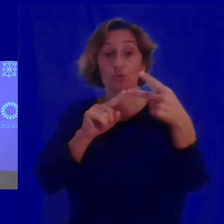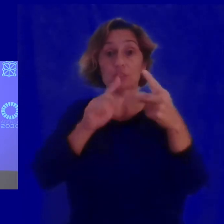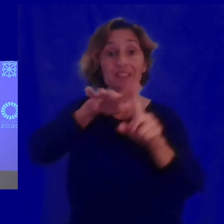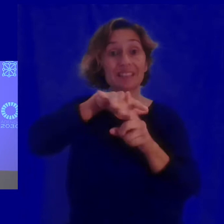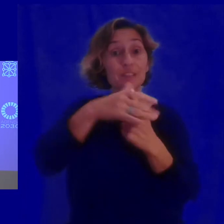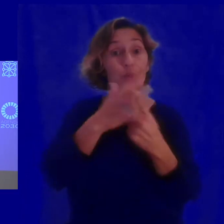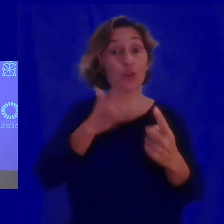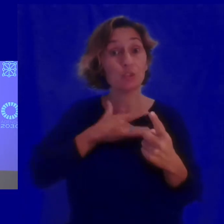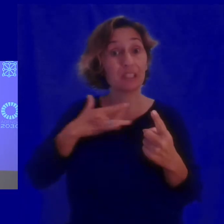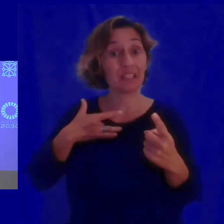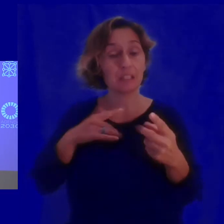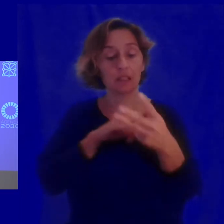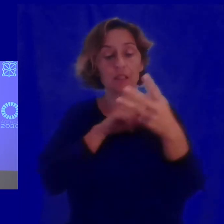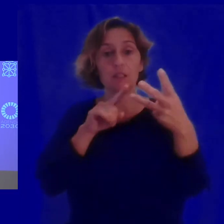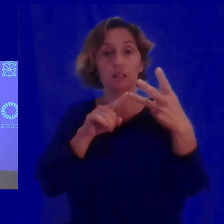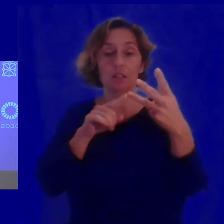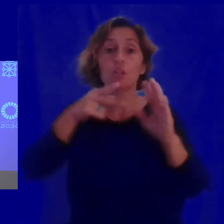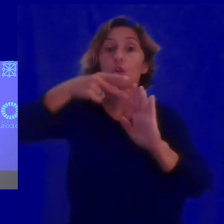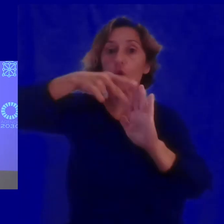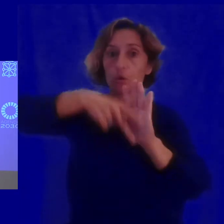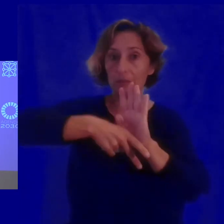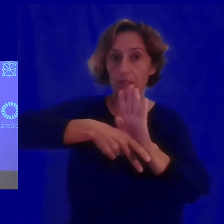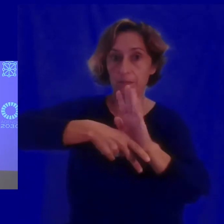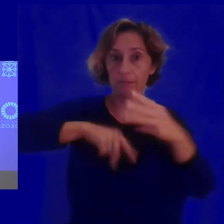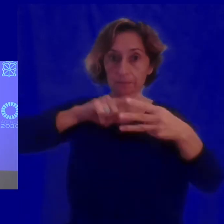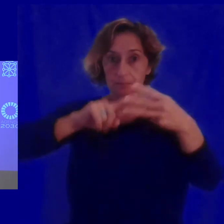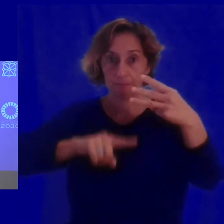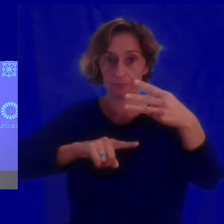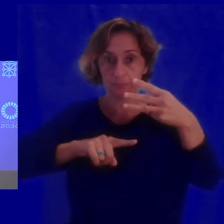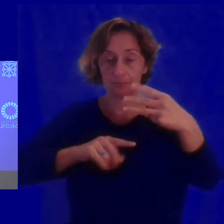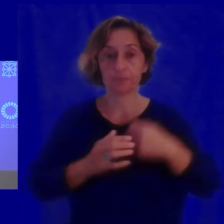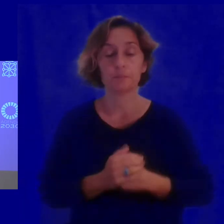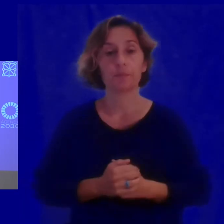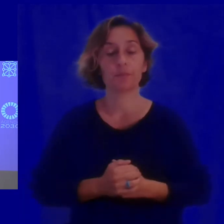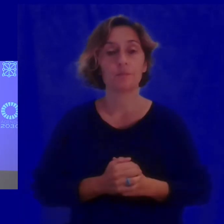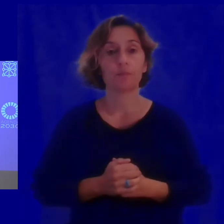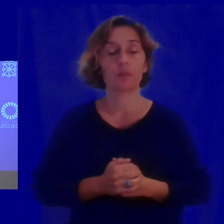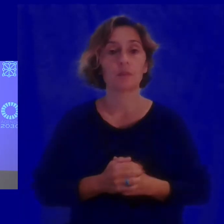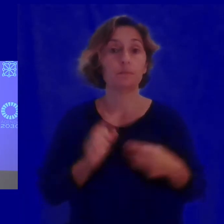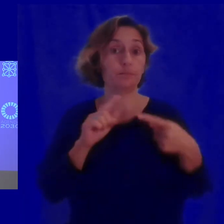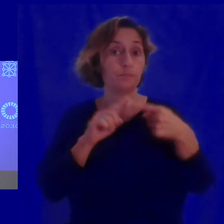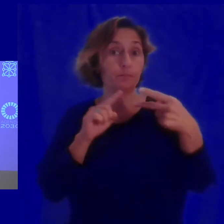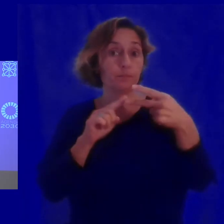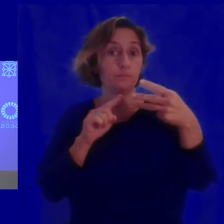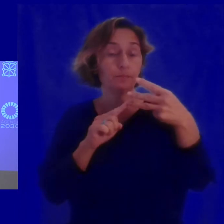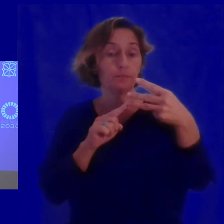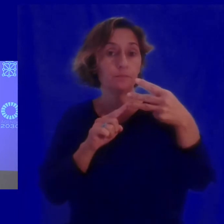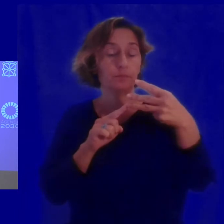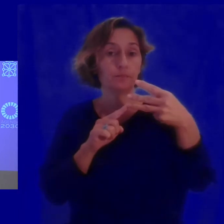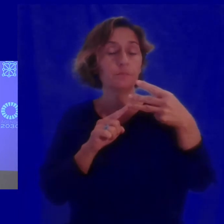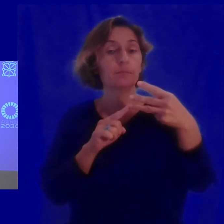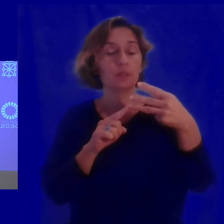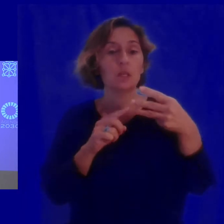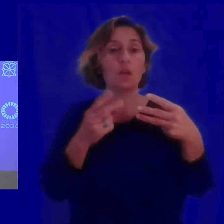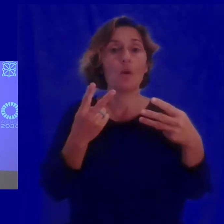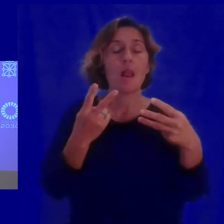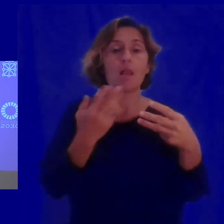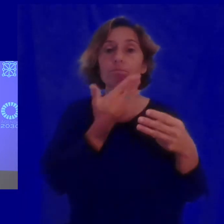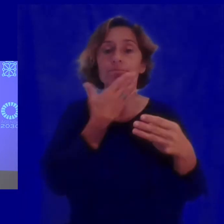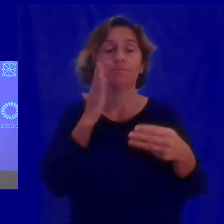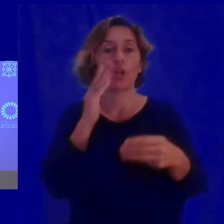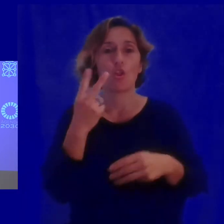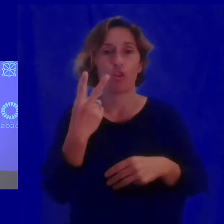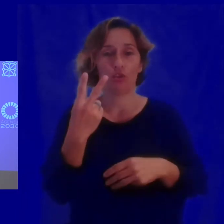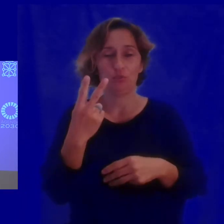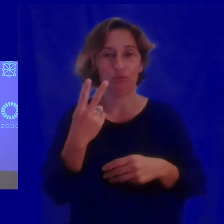situación sanitaria y normativa. Y en todos estos apartados hay una doble cara que quiero comentar. Por